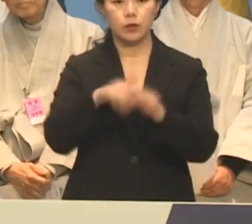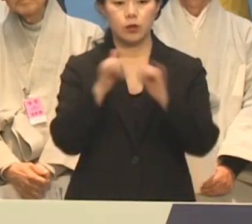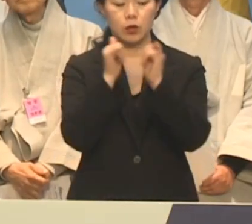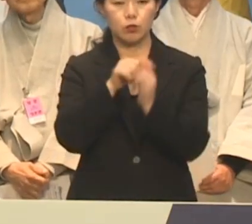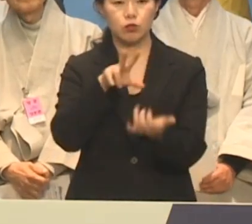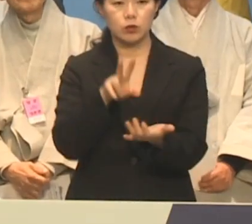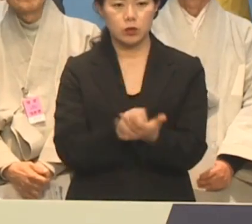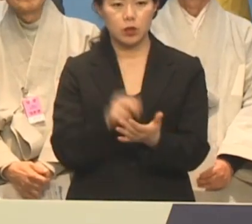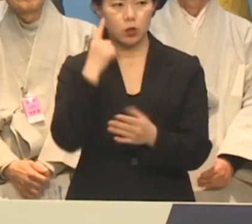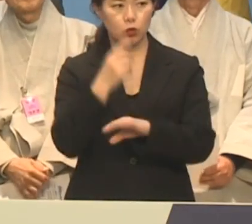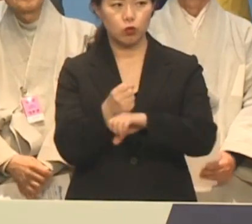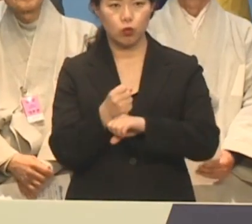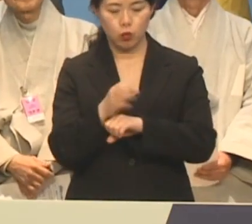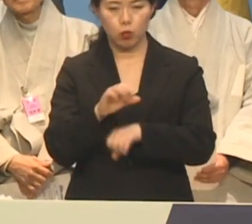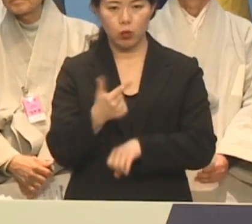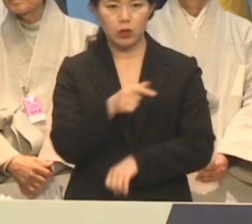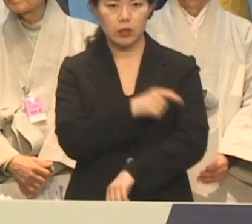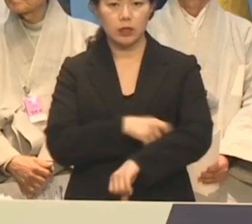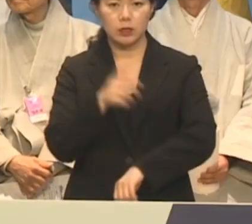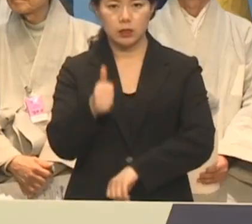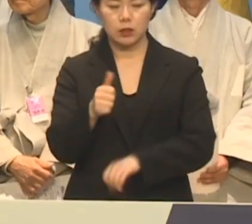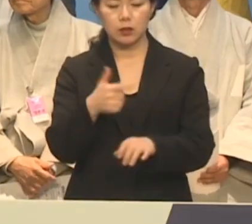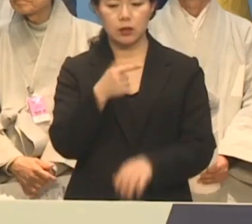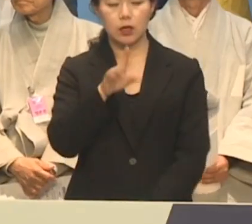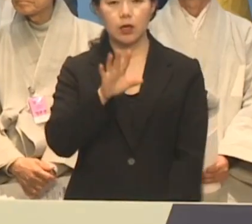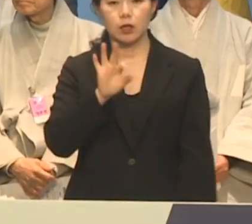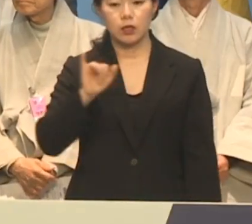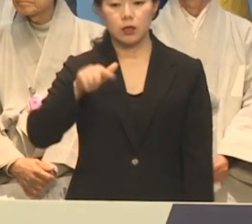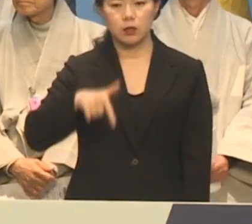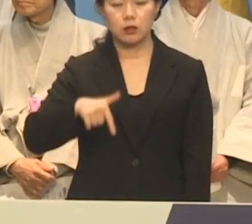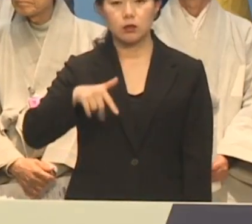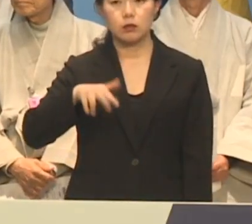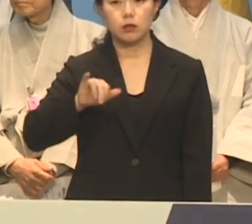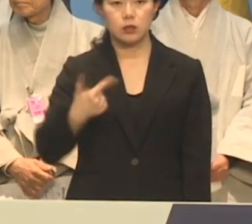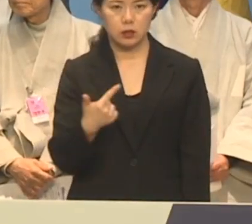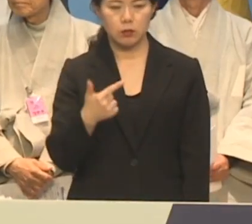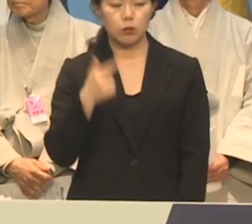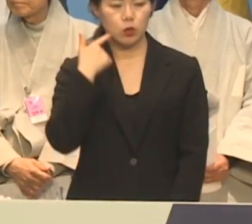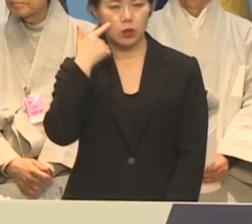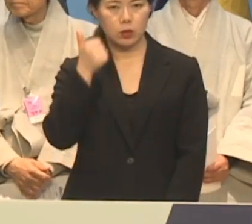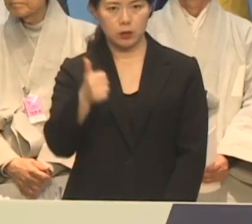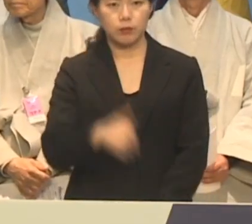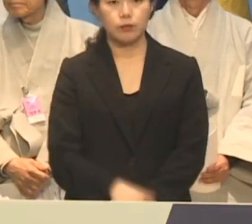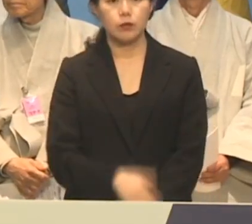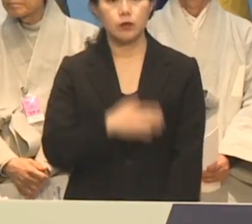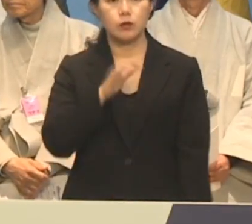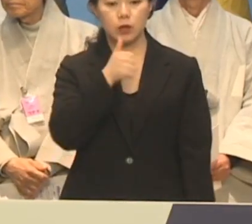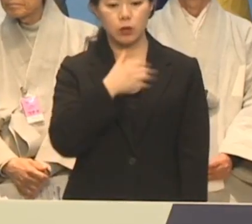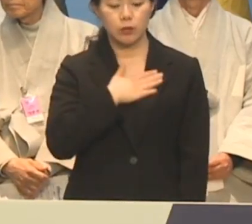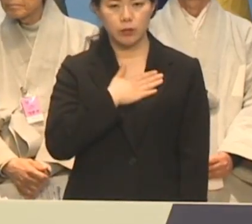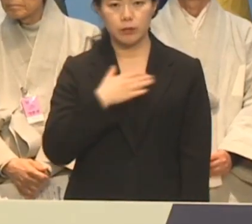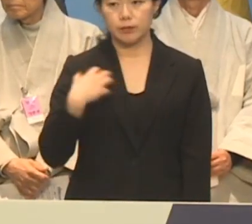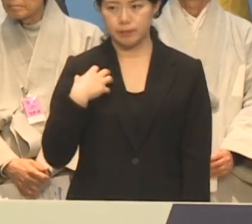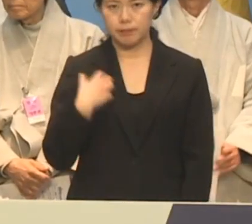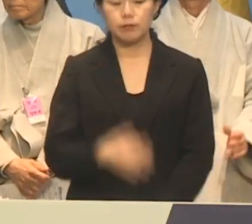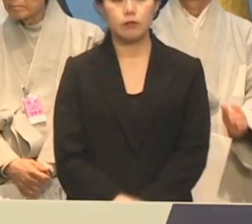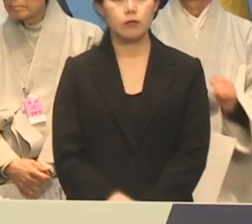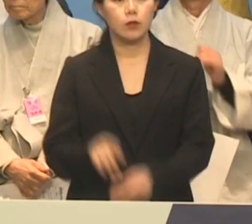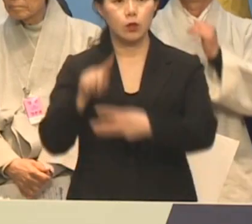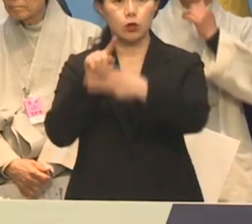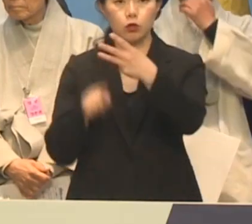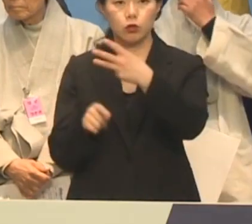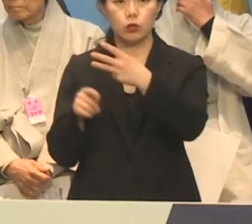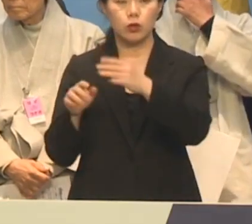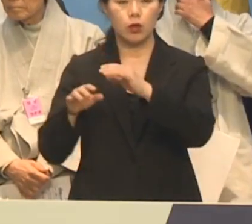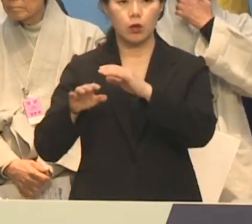사회문제연구원 이사장이신 나액진 목사님 참석해 주셨습니다. 사회를 맡은 저는 윤석열